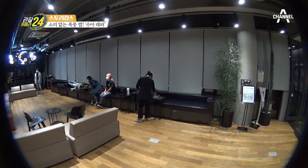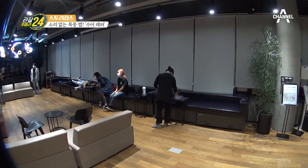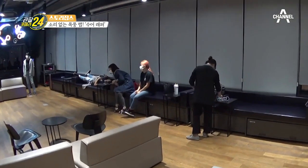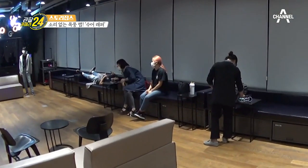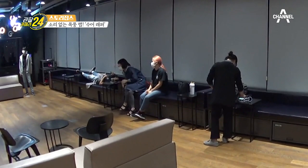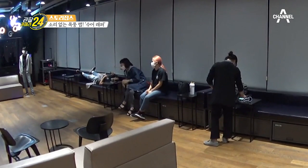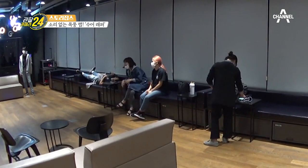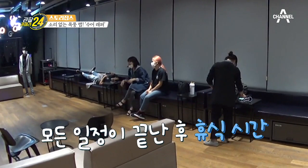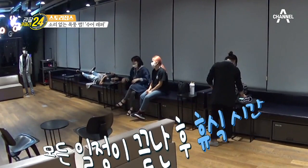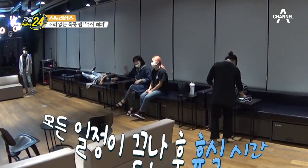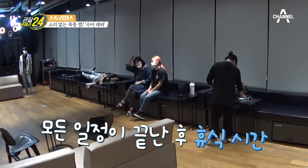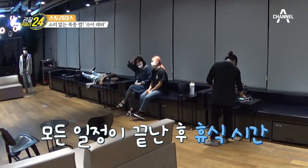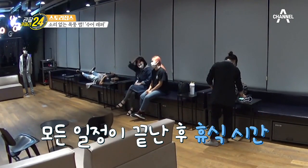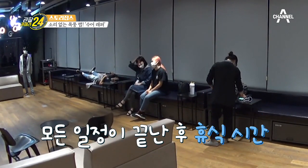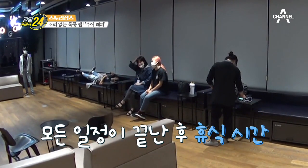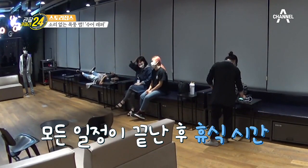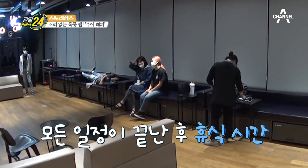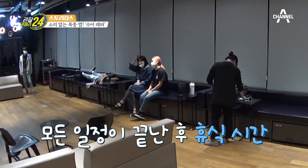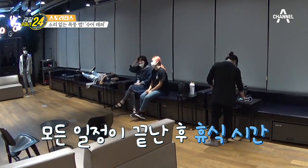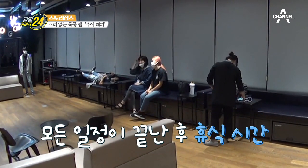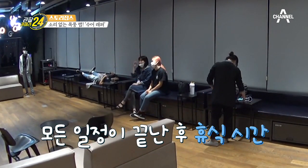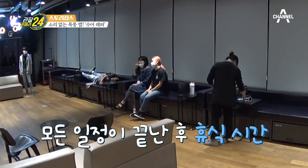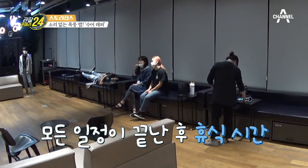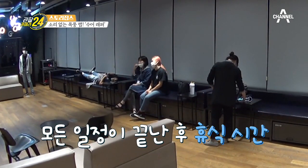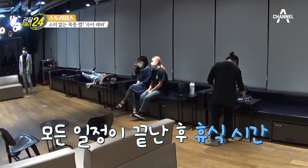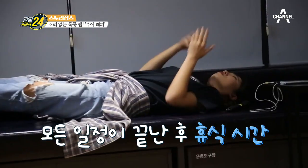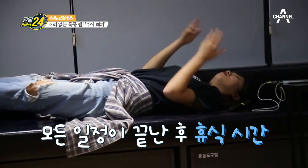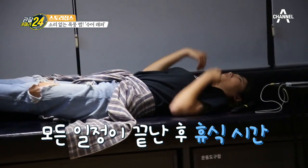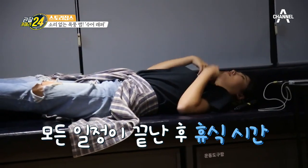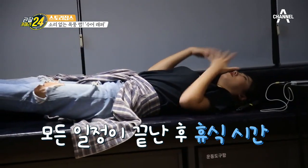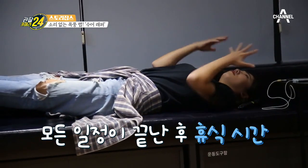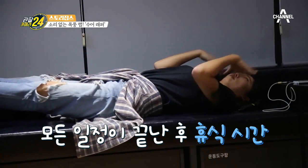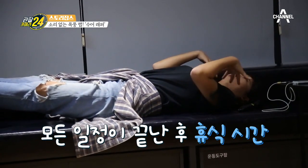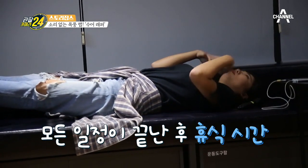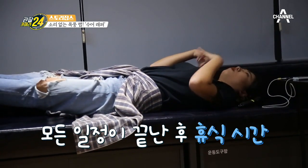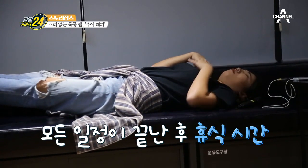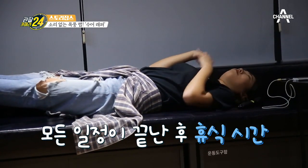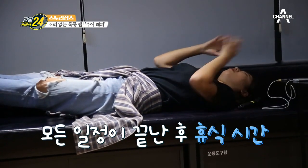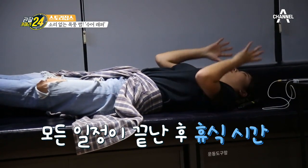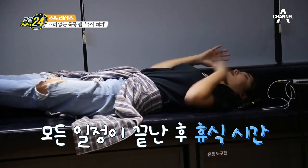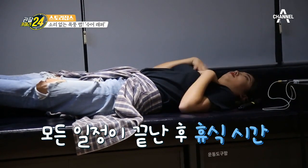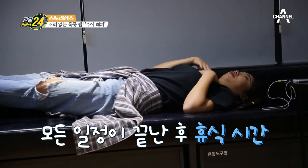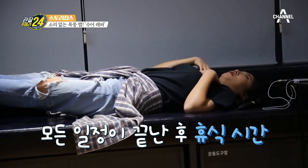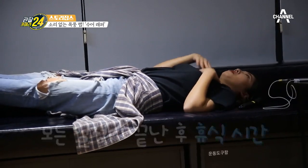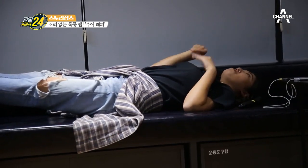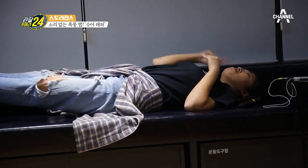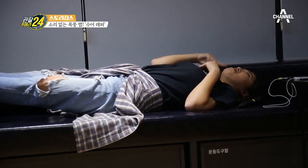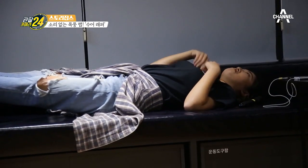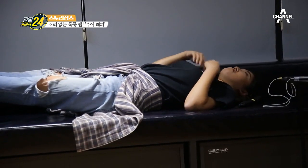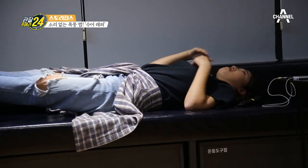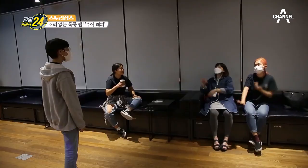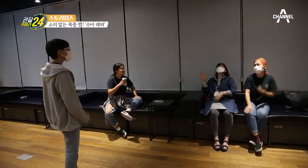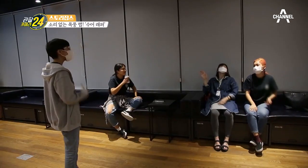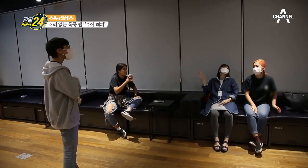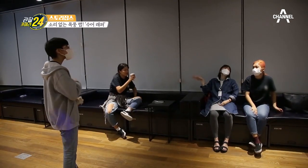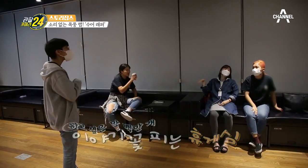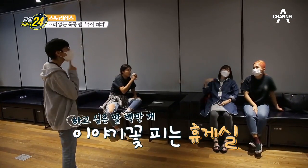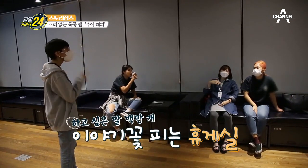길었던 하루, 이제 퇴근에 쉬나 했는데 아직도 휴게실 지키는 아티스트들.